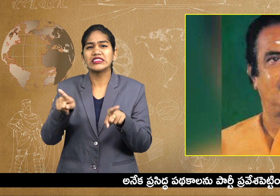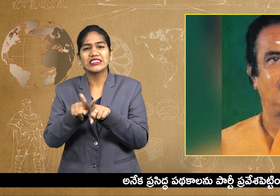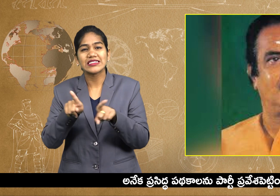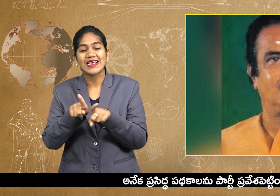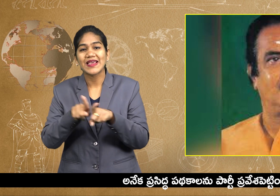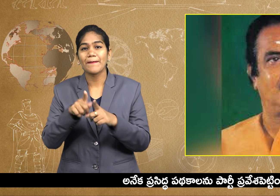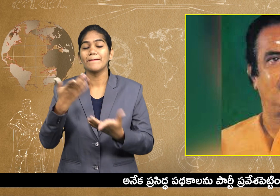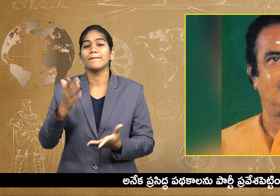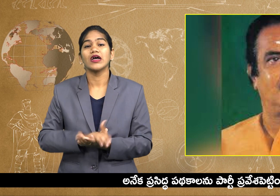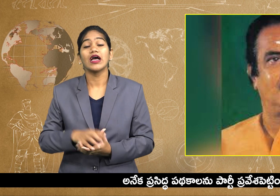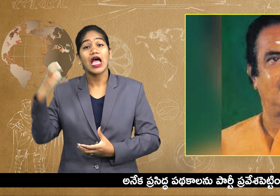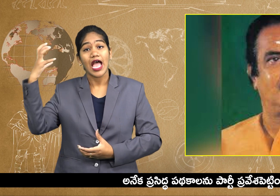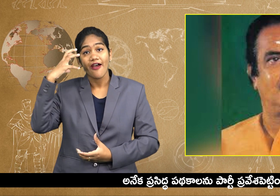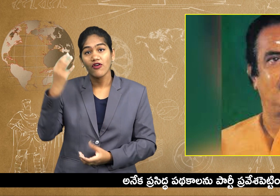ప్రవేశపెట్టింది.